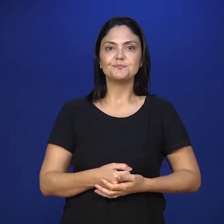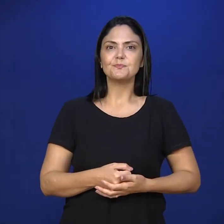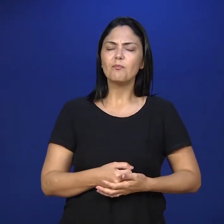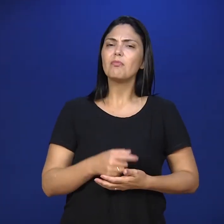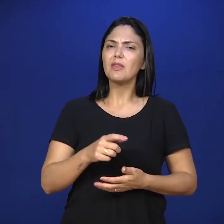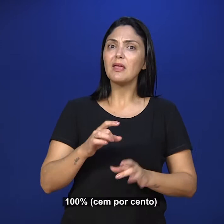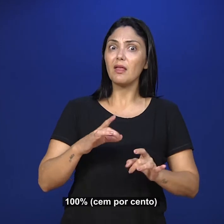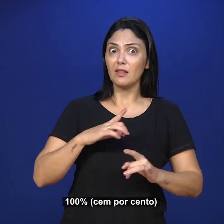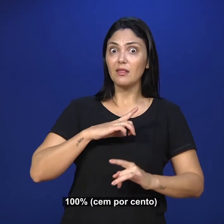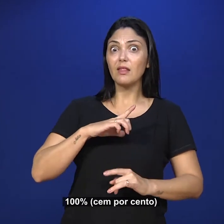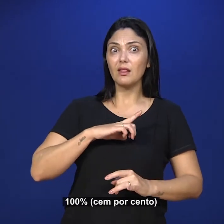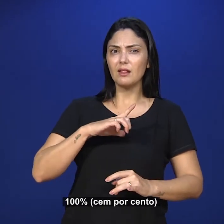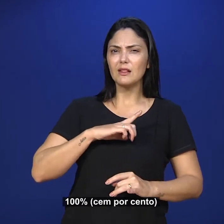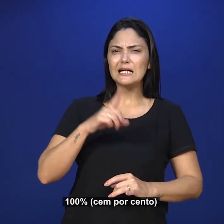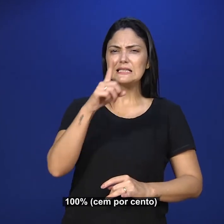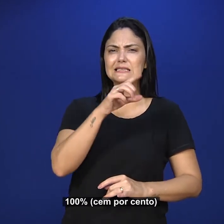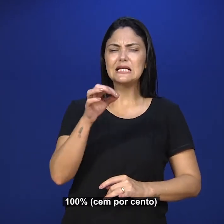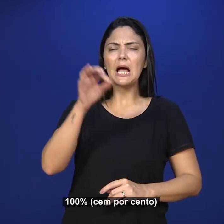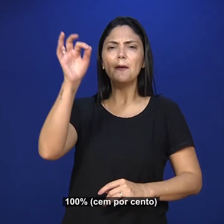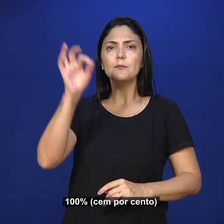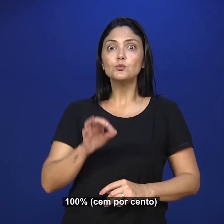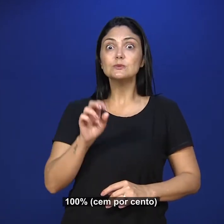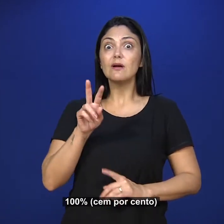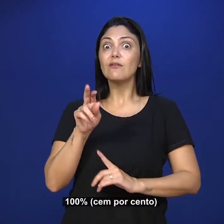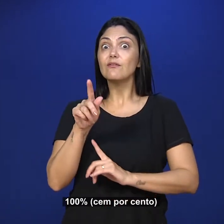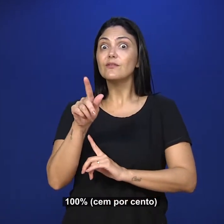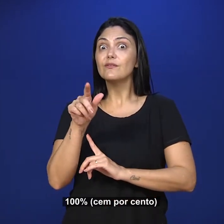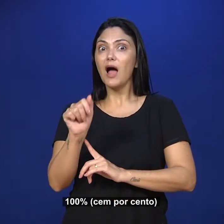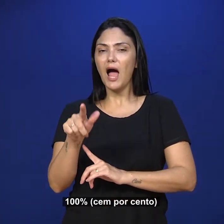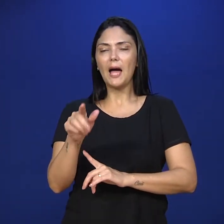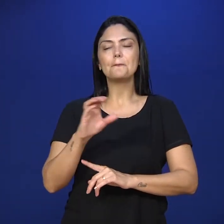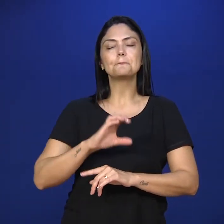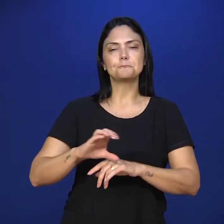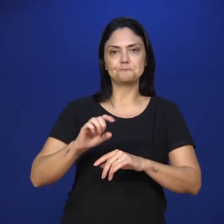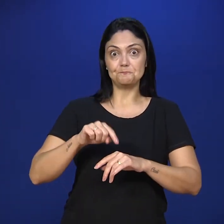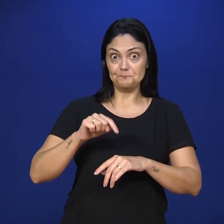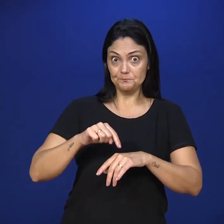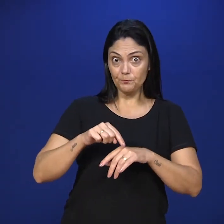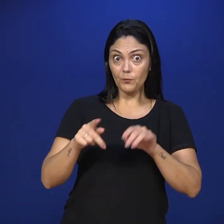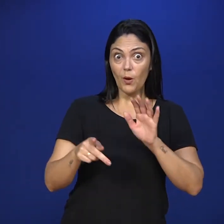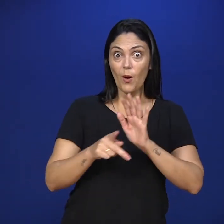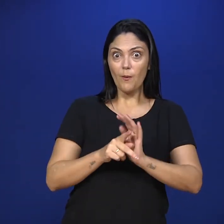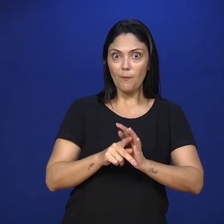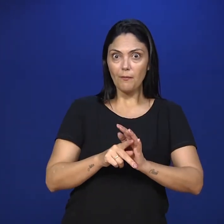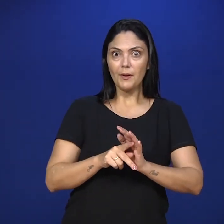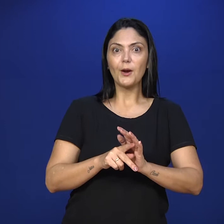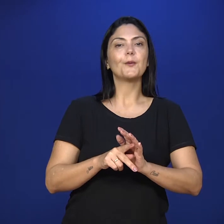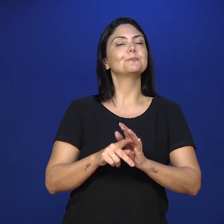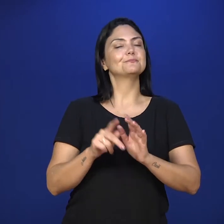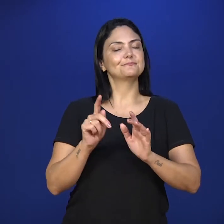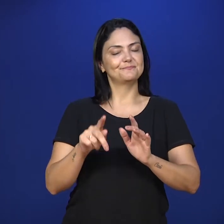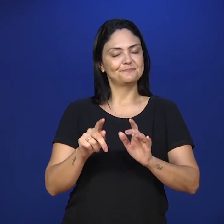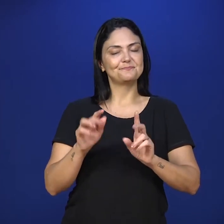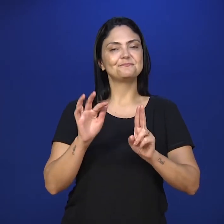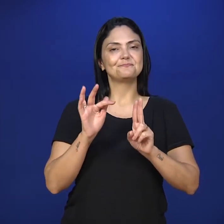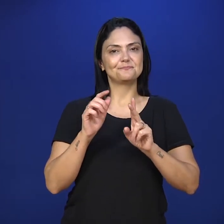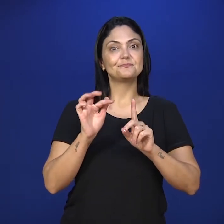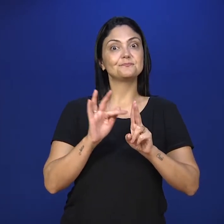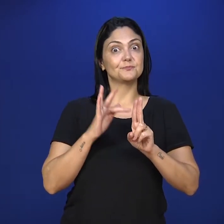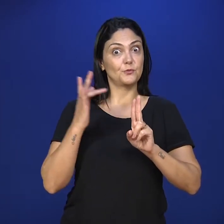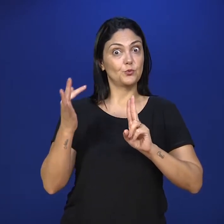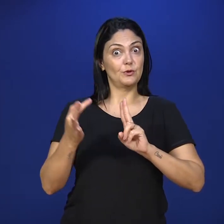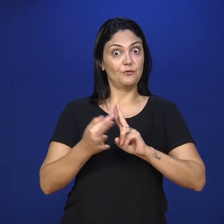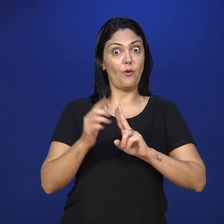Serão destinadas 100% das vagas ofertadas por este edital para ingresso no curso de graduação em Medicina,